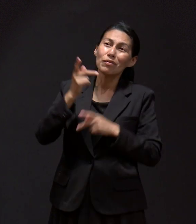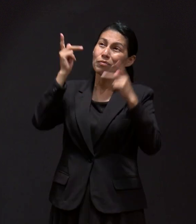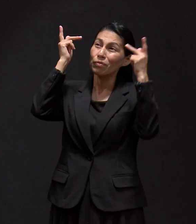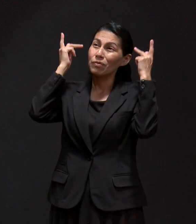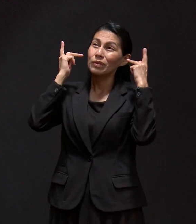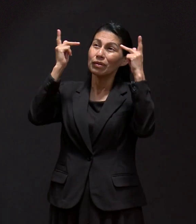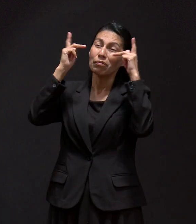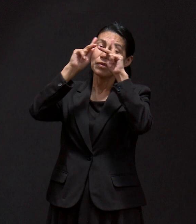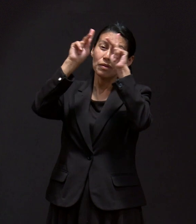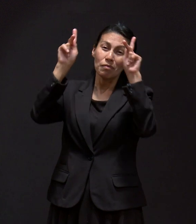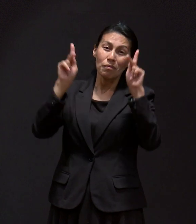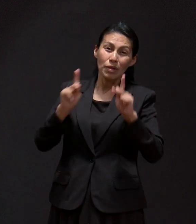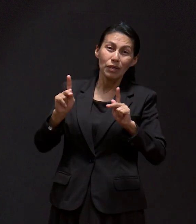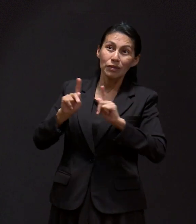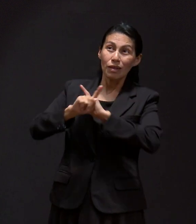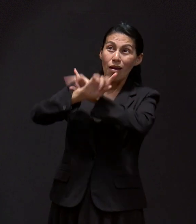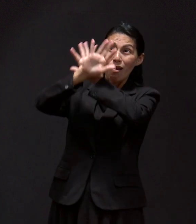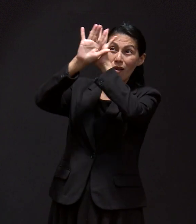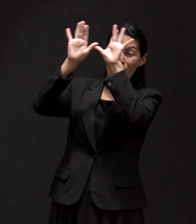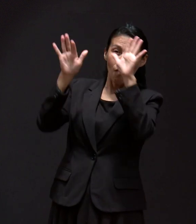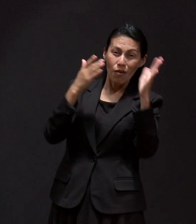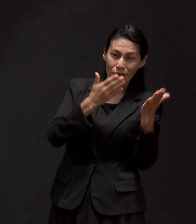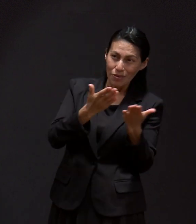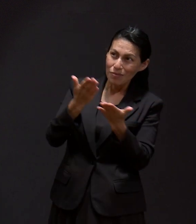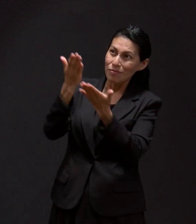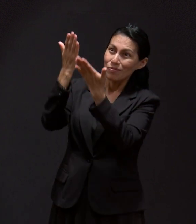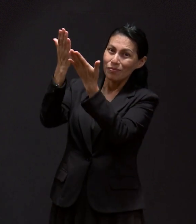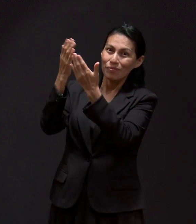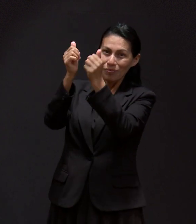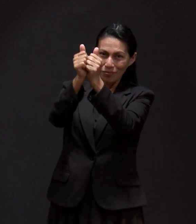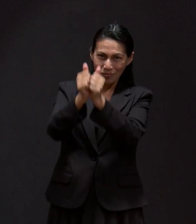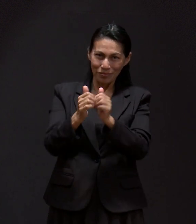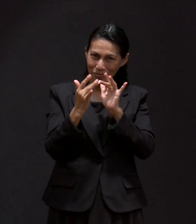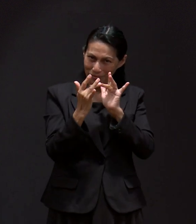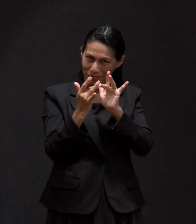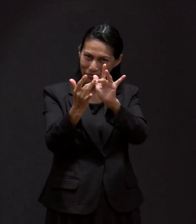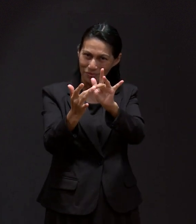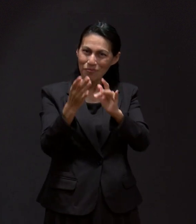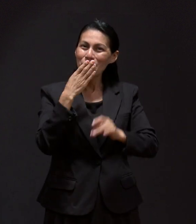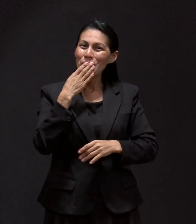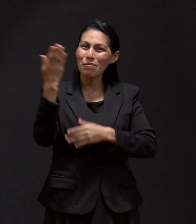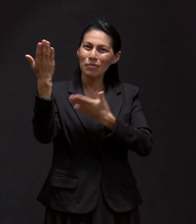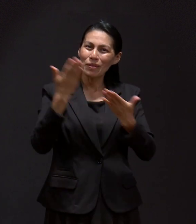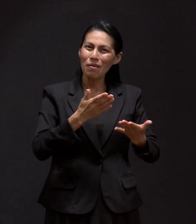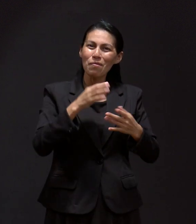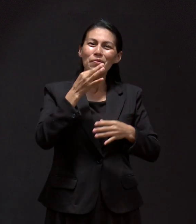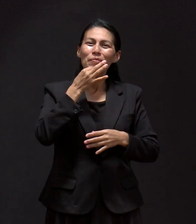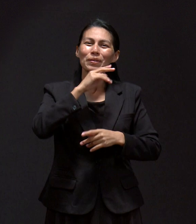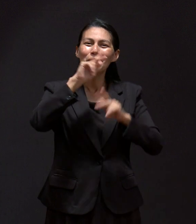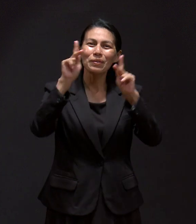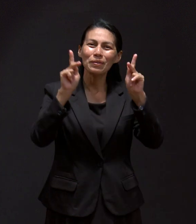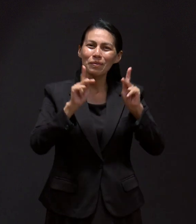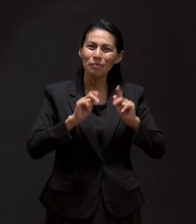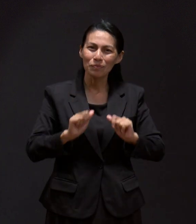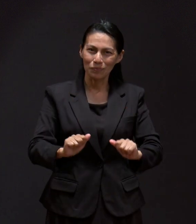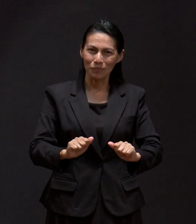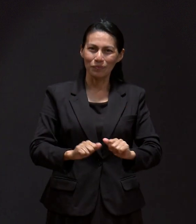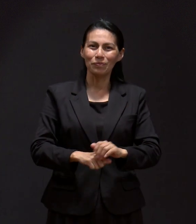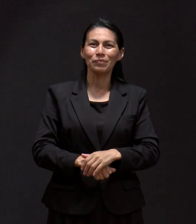a quien damos la gloria quédate con nosotros bienvenidos a un momento